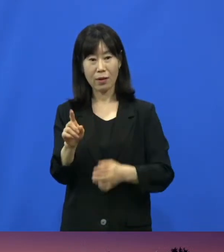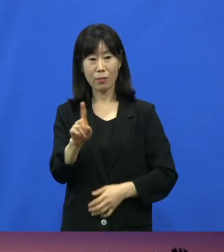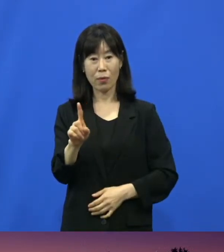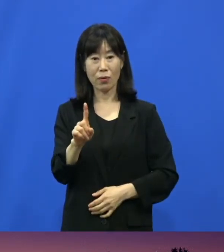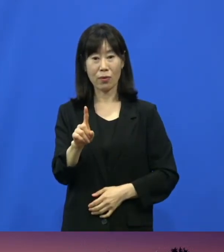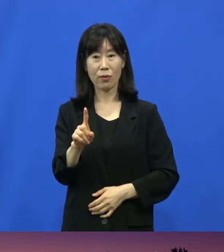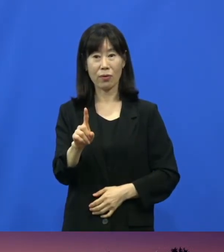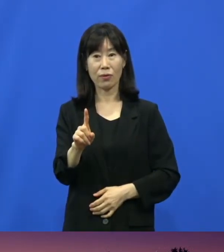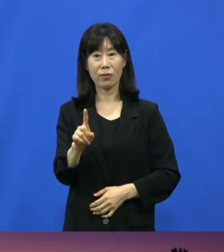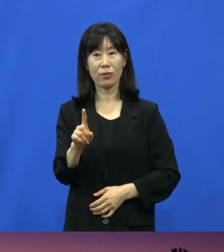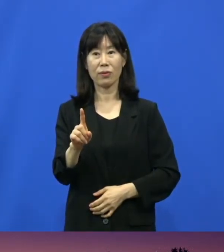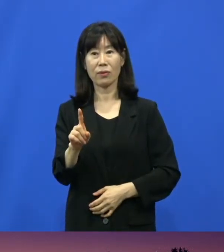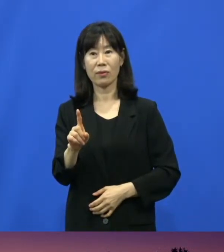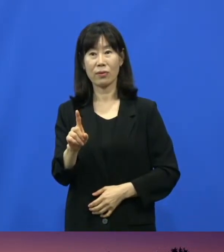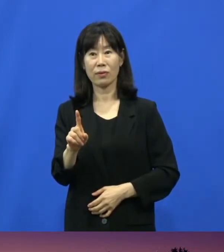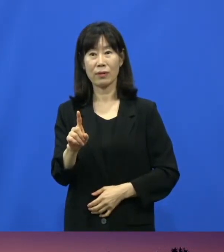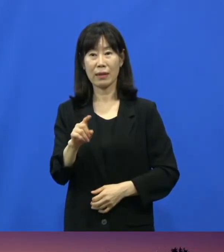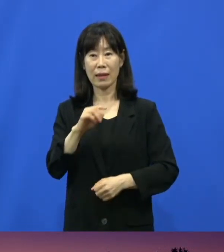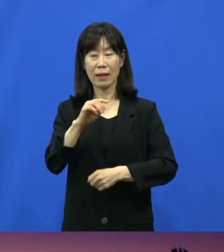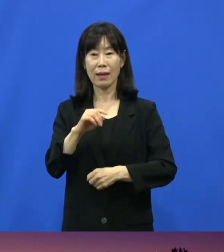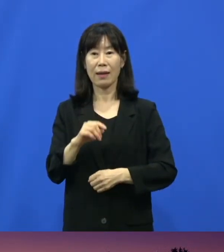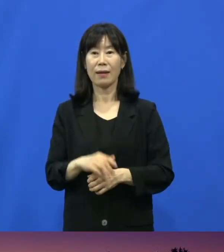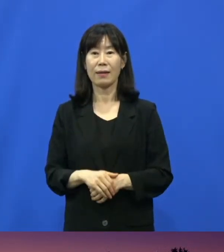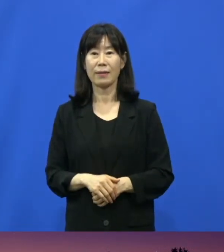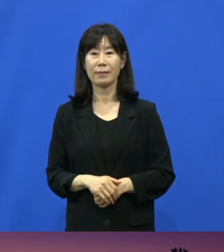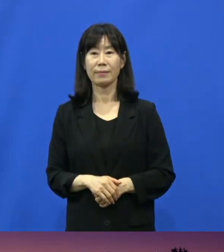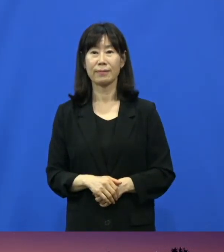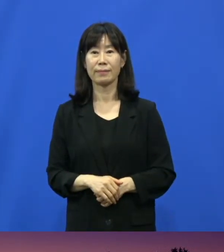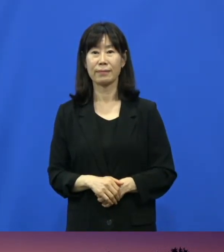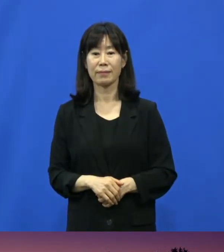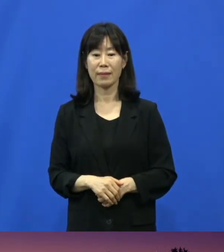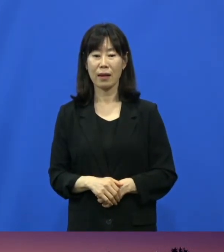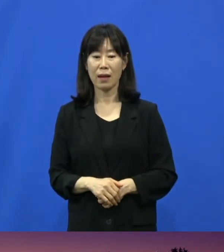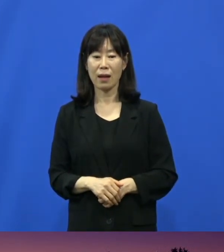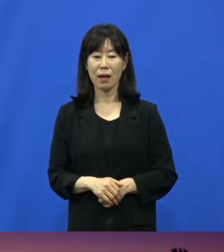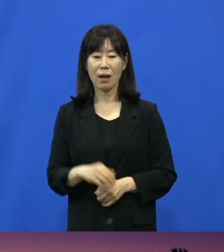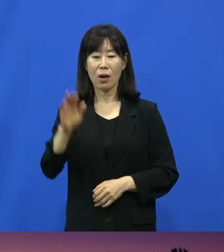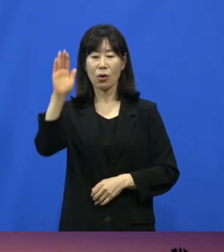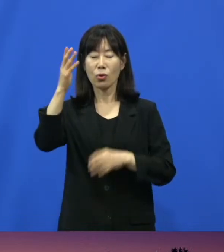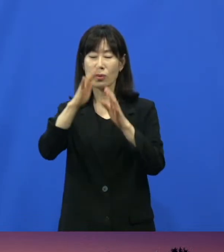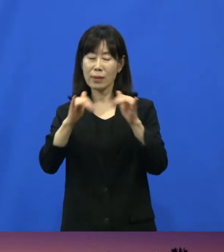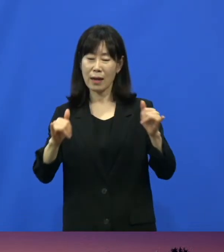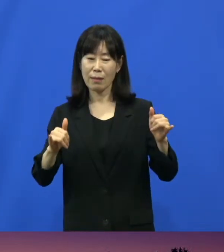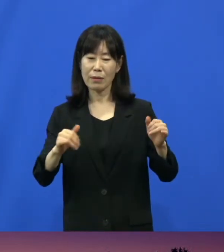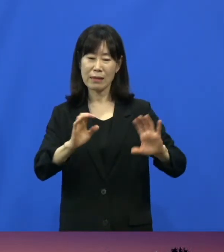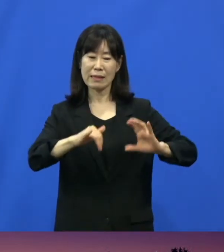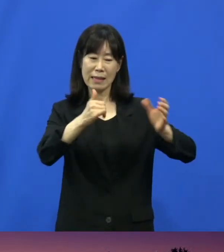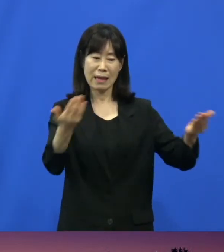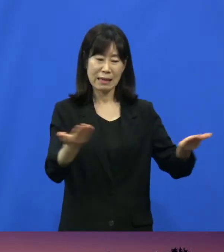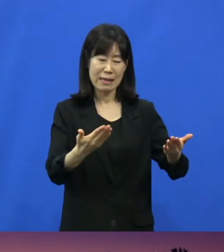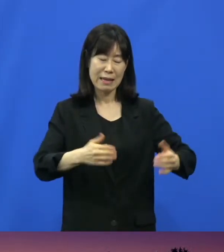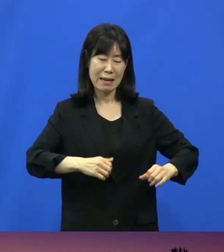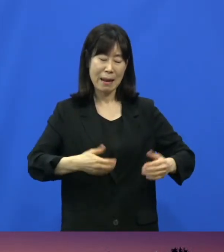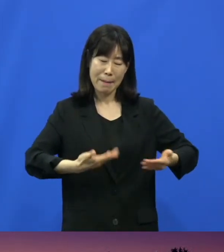현대인들이 못하는 게 뭐예요, 여러분? 뭘 한다고 바빠요. 정신이 없어. 머물러 있지를 않아.